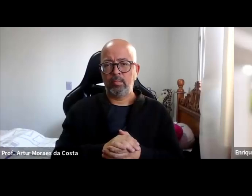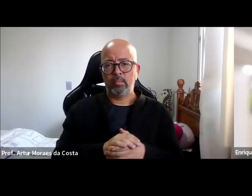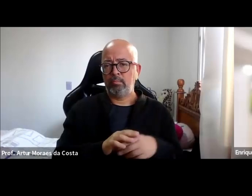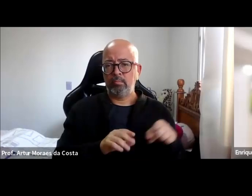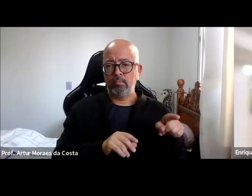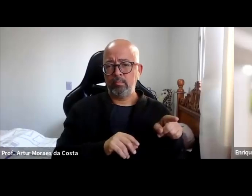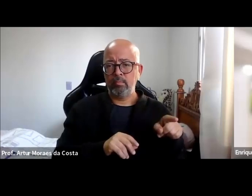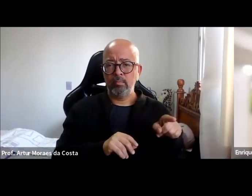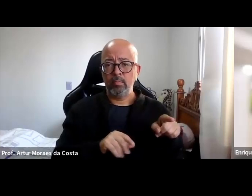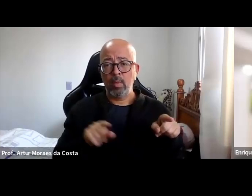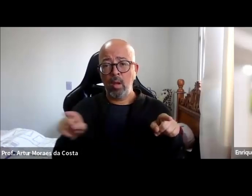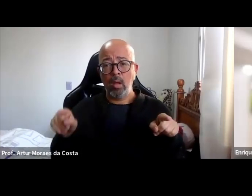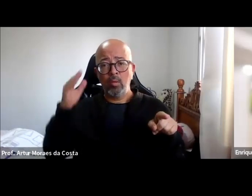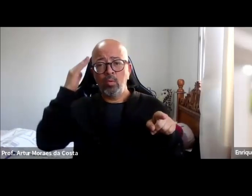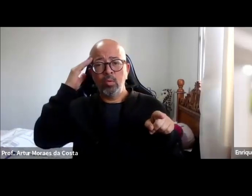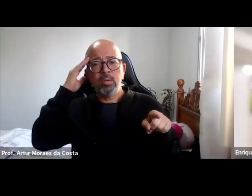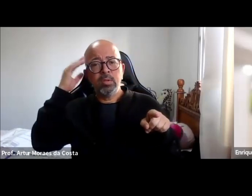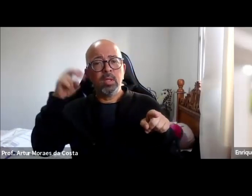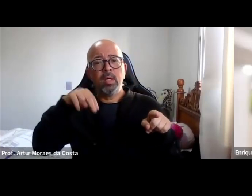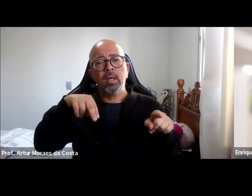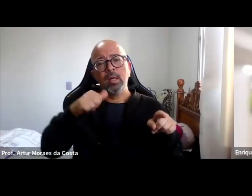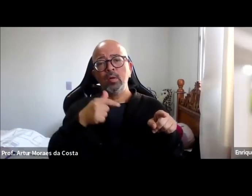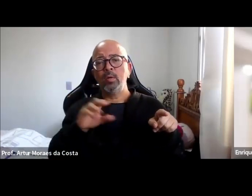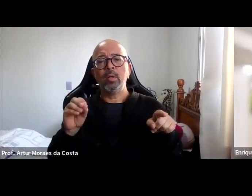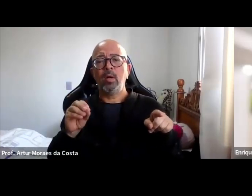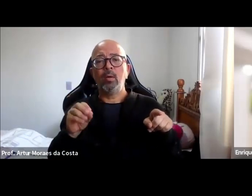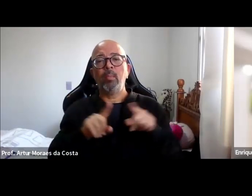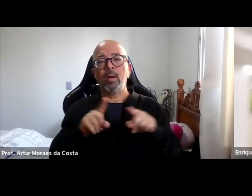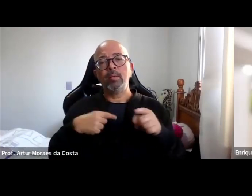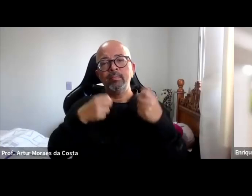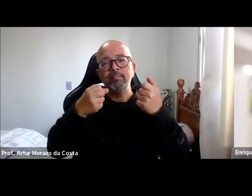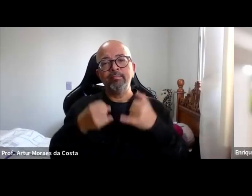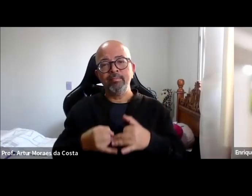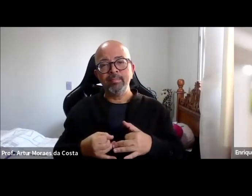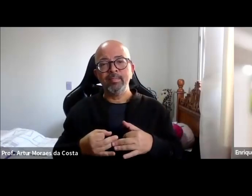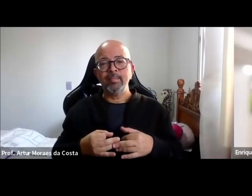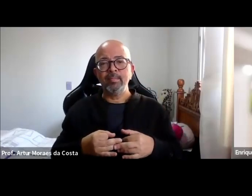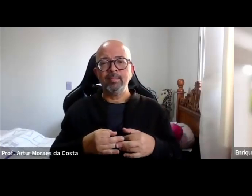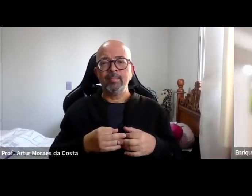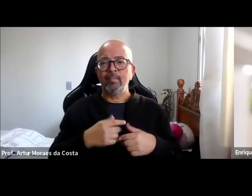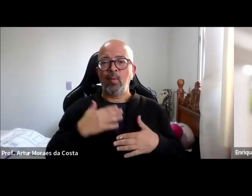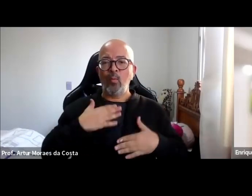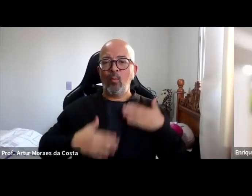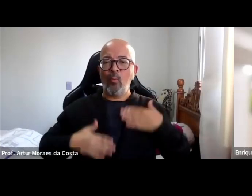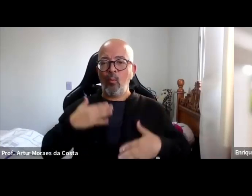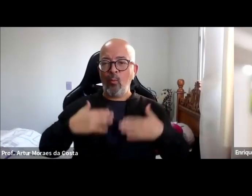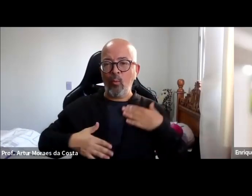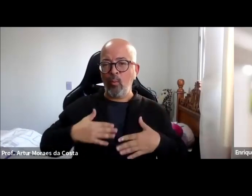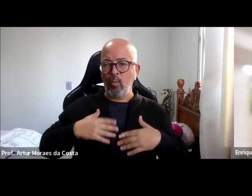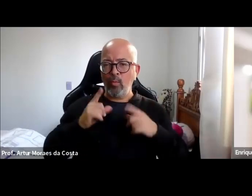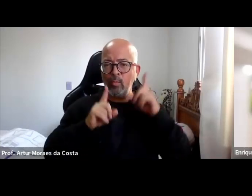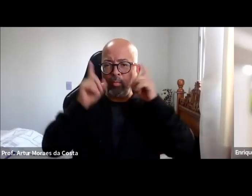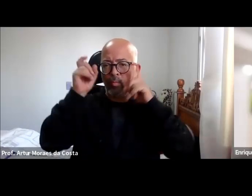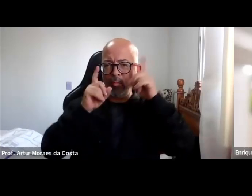el que se pronuncian determinadas palabras o la reacción que producen las palabras que la persona soro siega dice